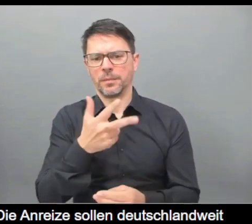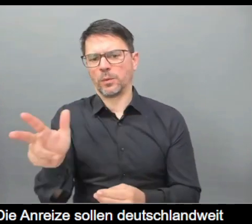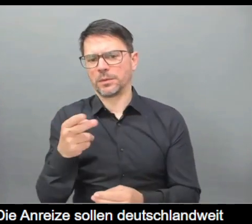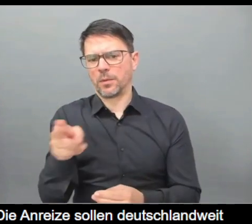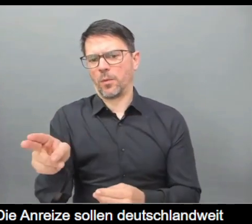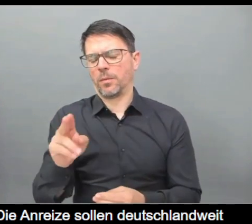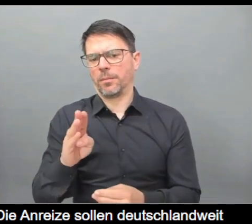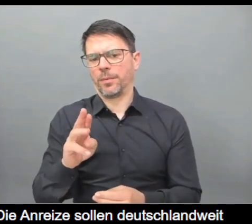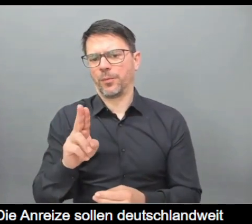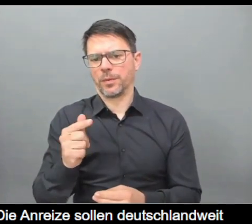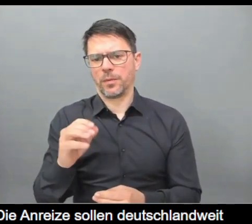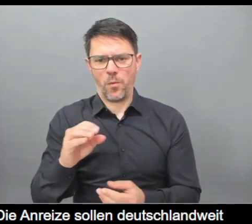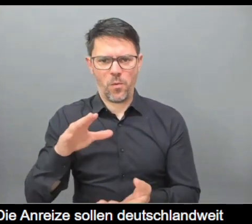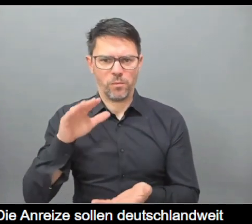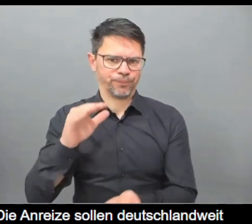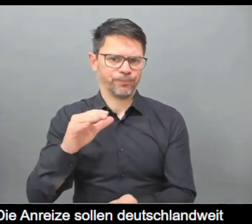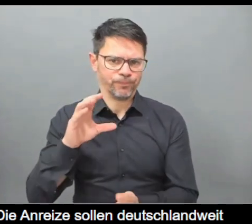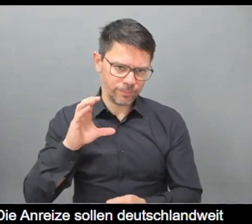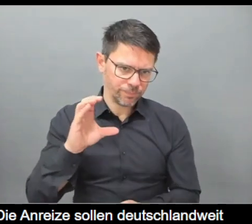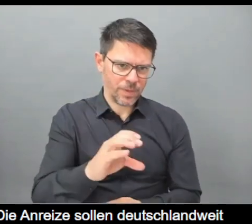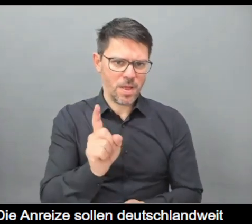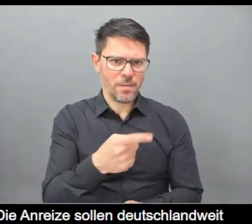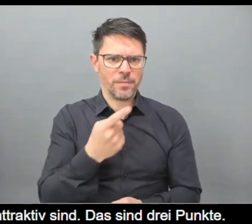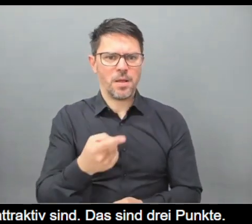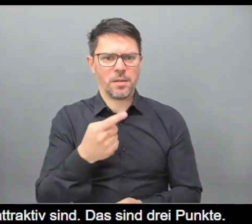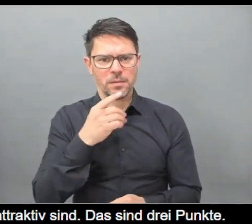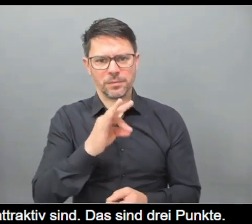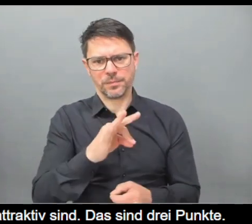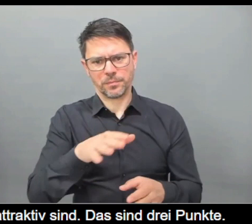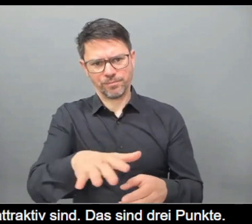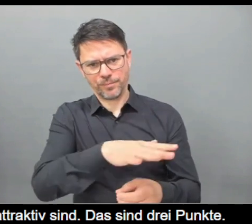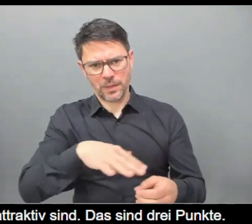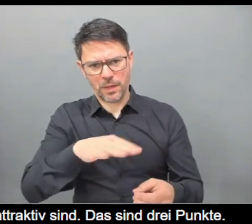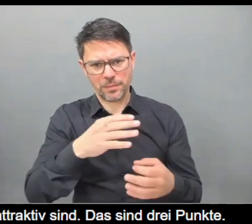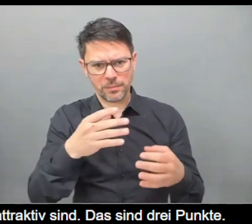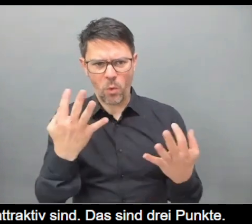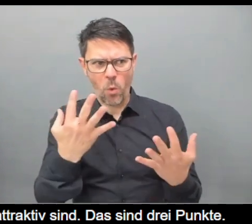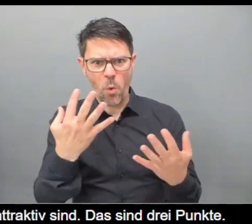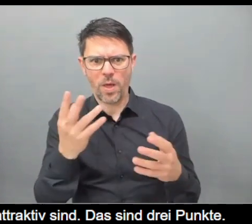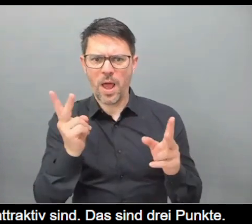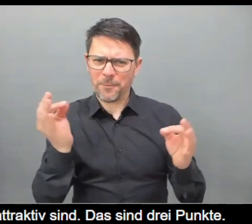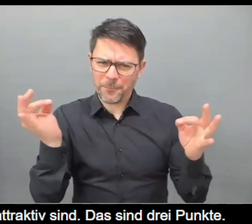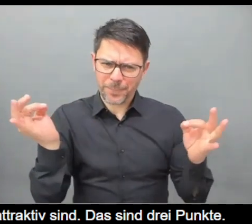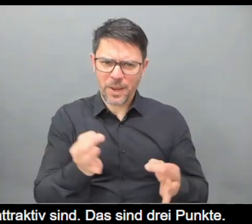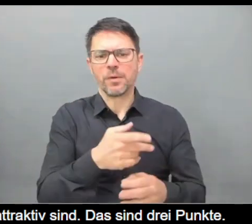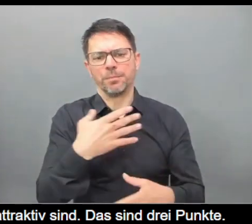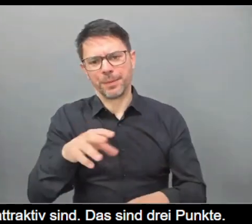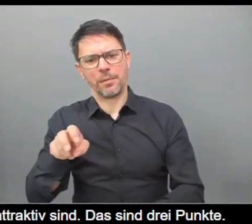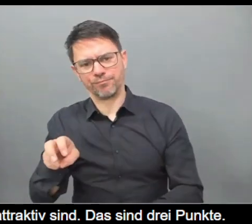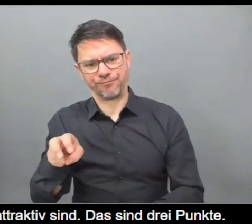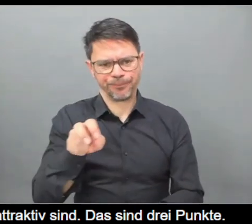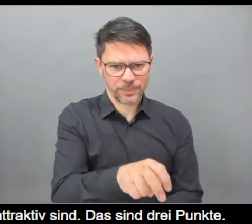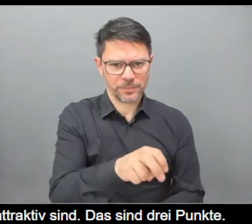Lauf der nächsten drei Jahre sich dafür entscheiden, nach Bayern zu kommen und dort an einer Schule zu unterrichten. Und